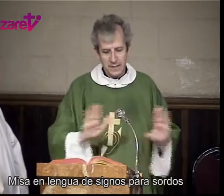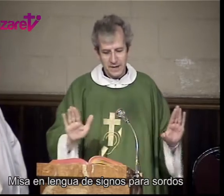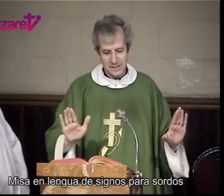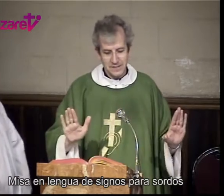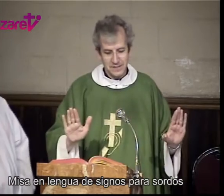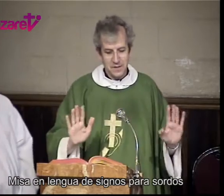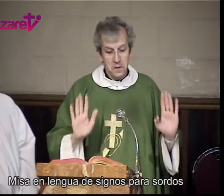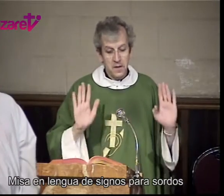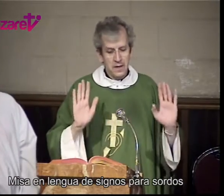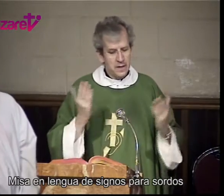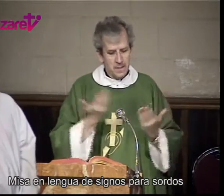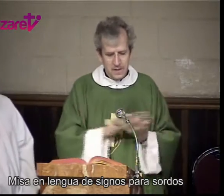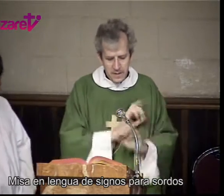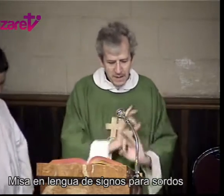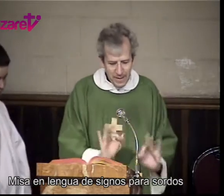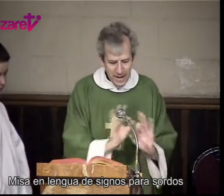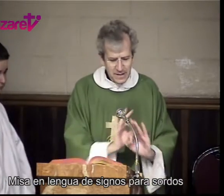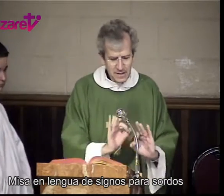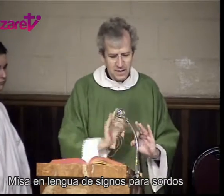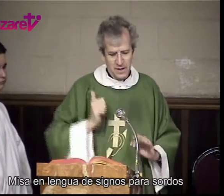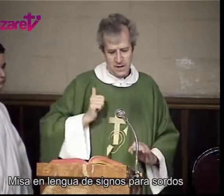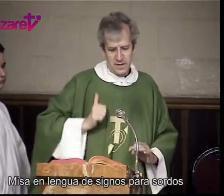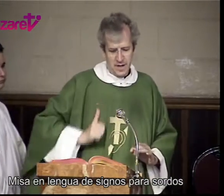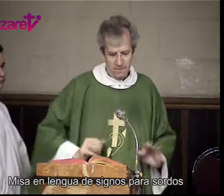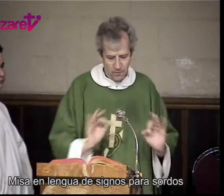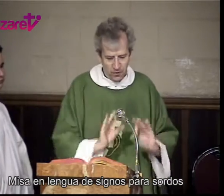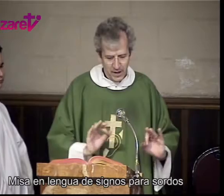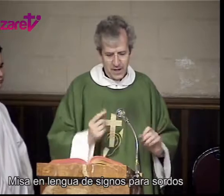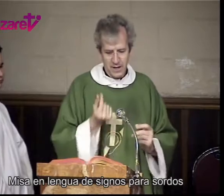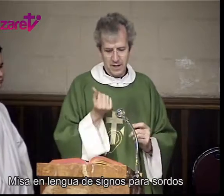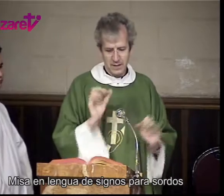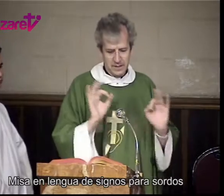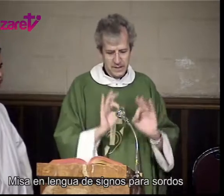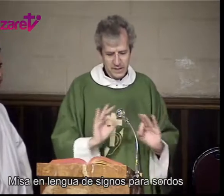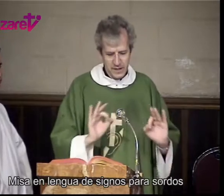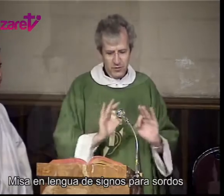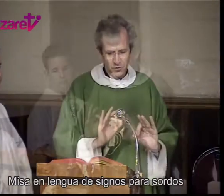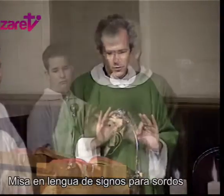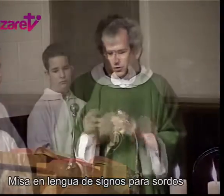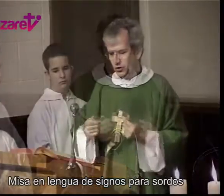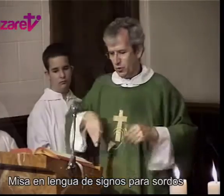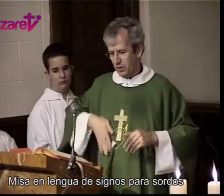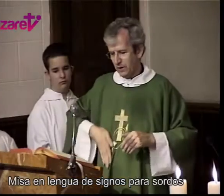más, ni pan, ni alforja, ni dinero suelto en la